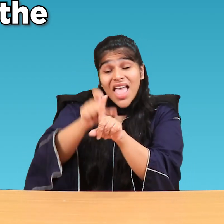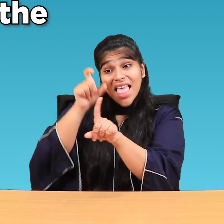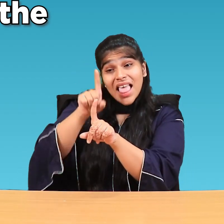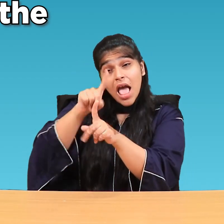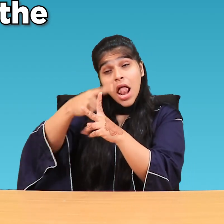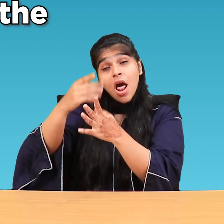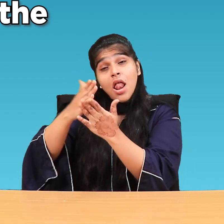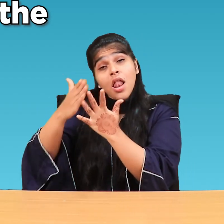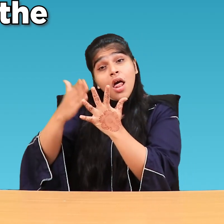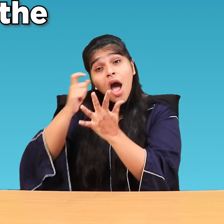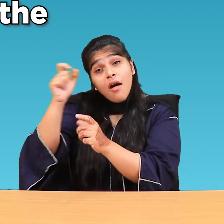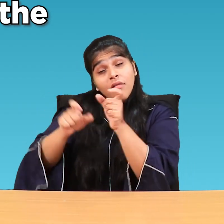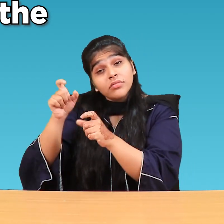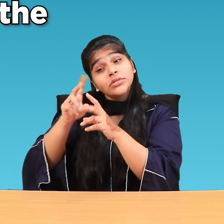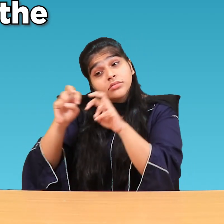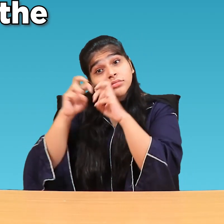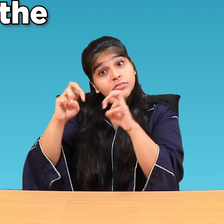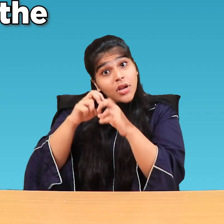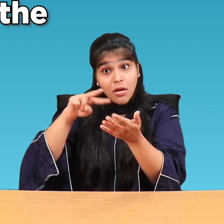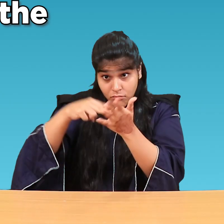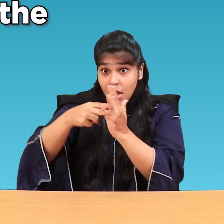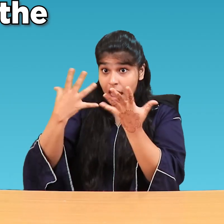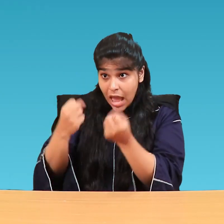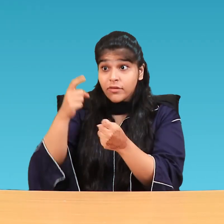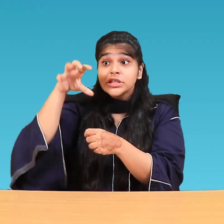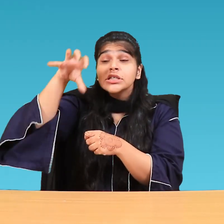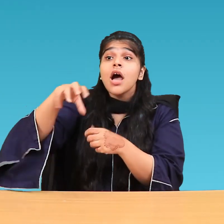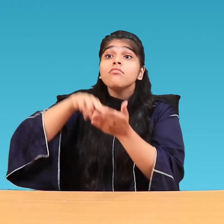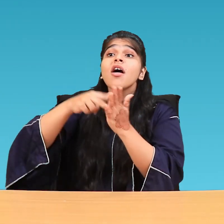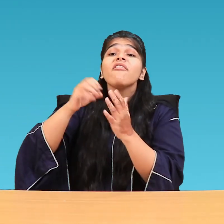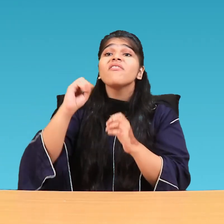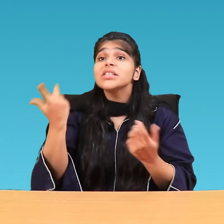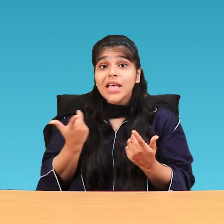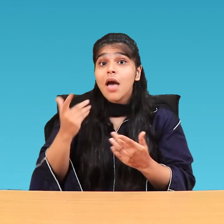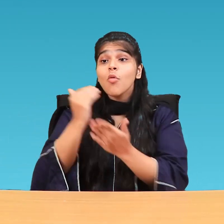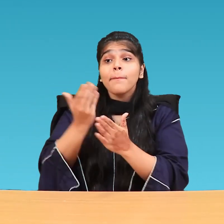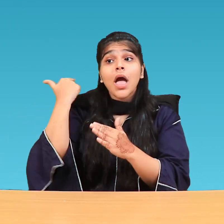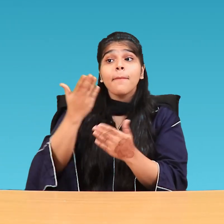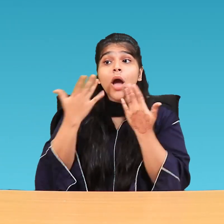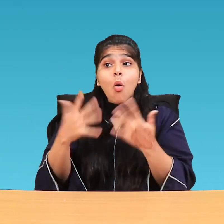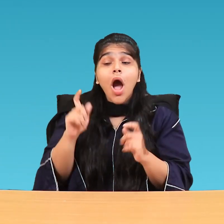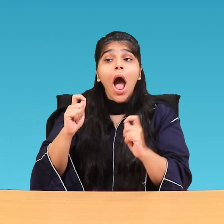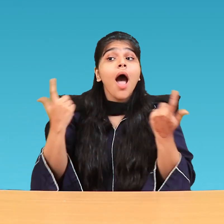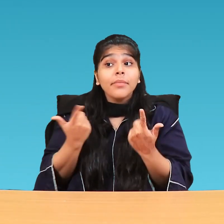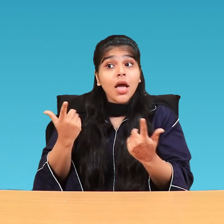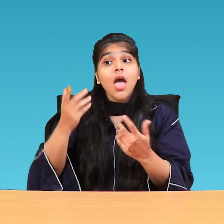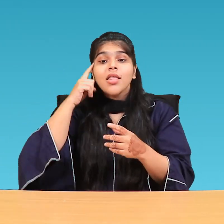आए हैं, इनकी अगर ये एक्सपर्ट्स हैं तो ये कहाँ से एक्सपर्ट्स हैं, किस तरीके से इन्होंने क्या क्या पढ़ा है और क्या क्या